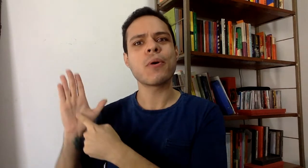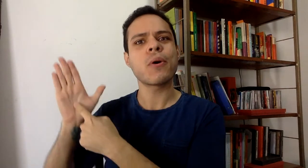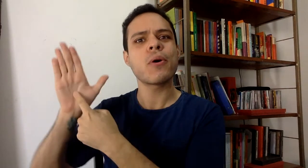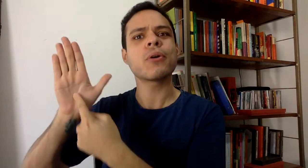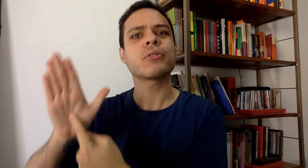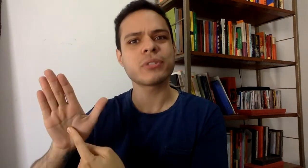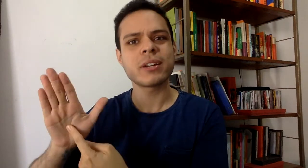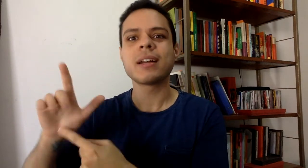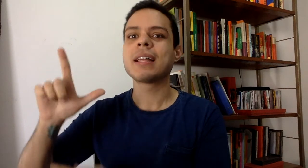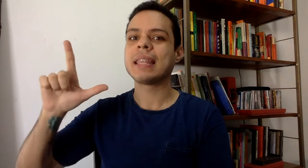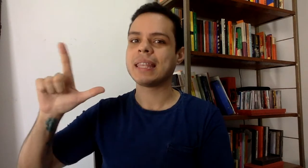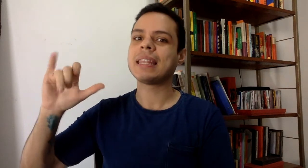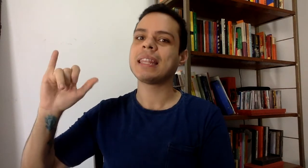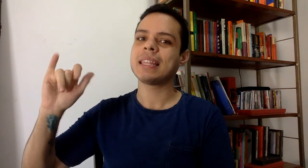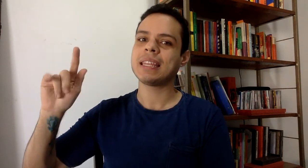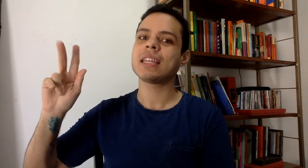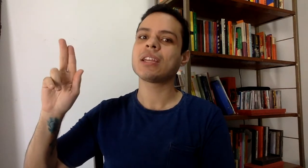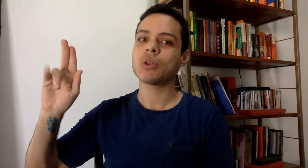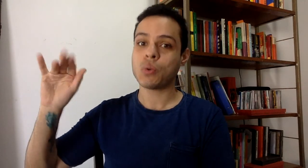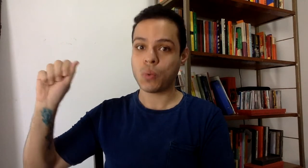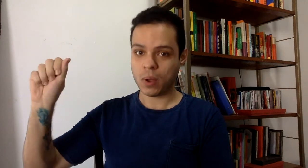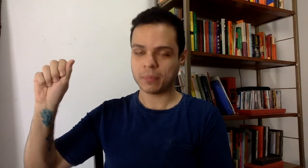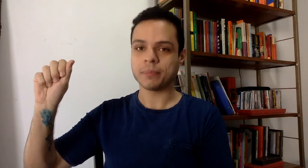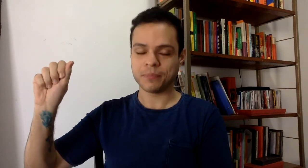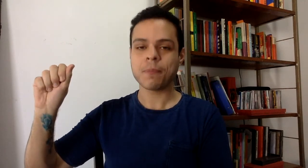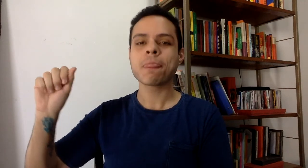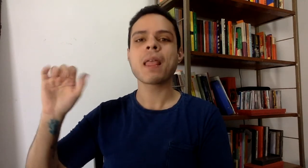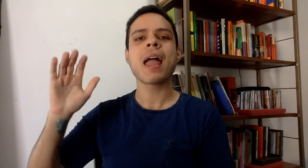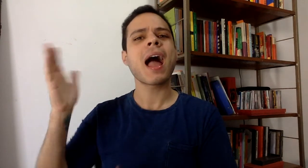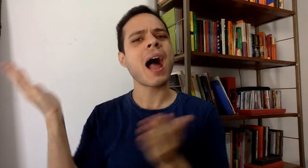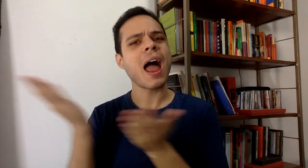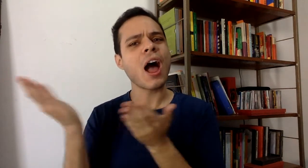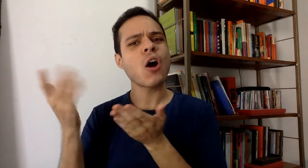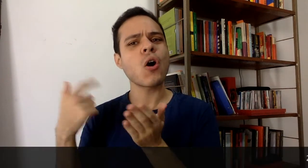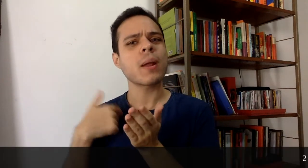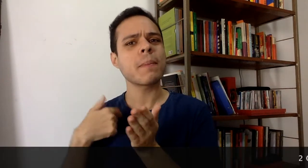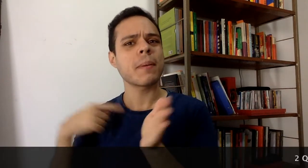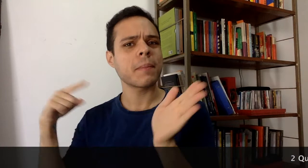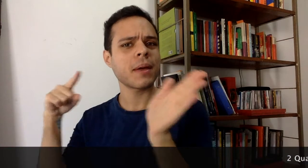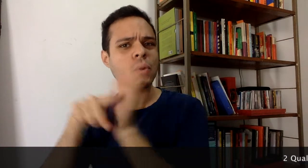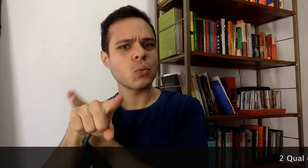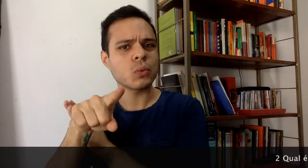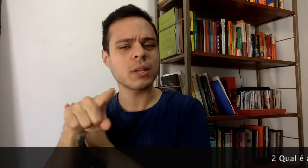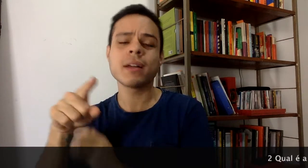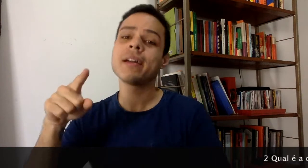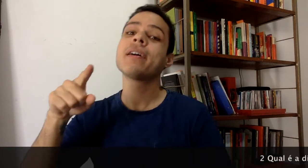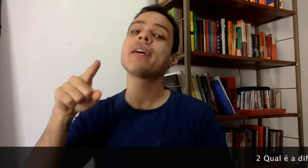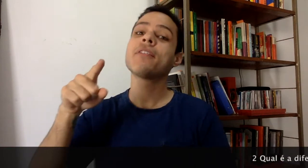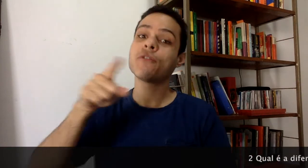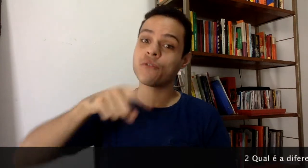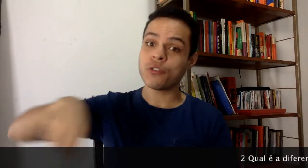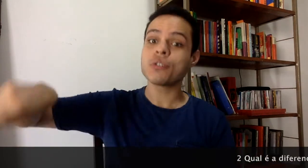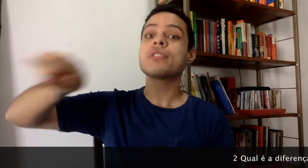E a lei já fala da língua. E agora vem a